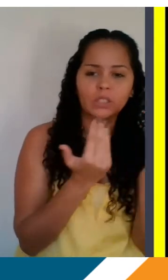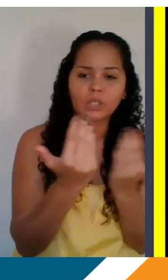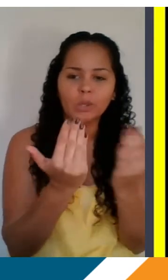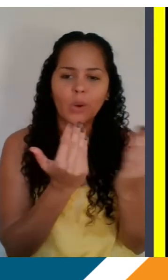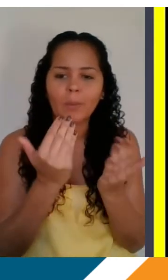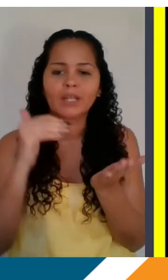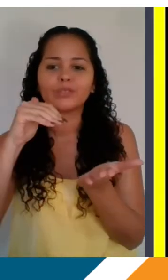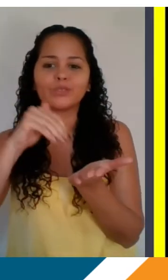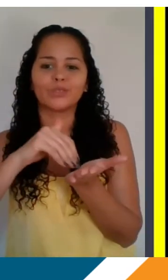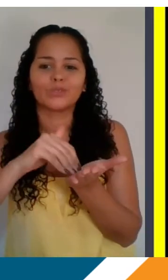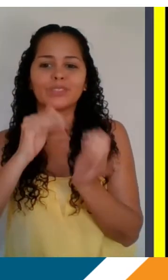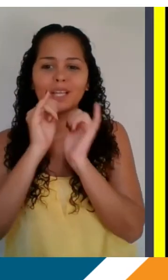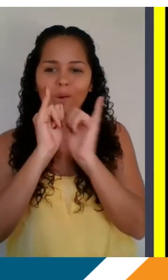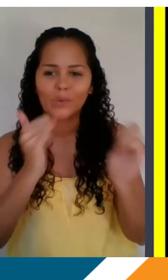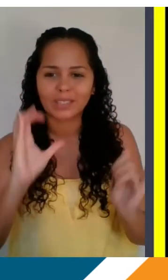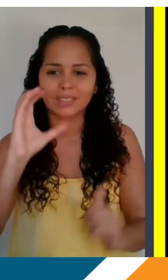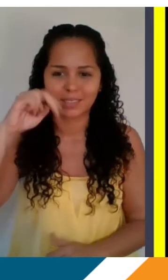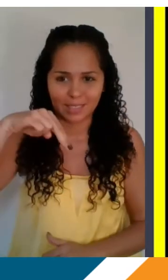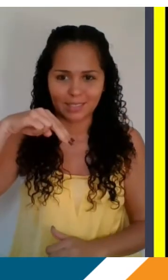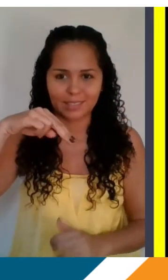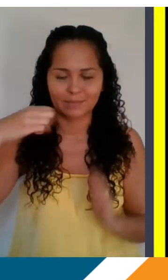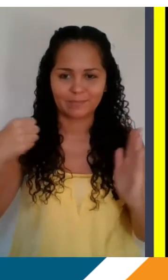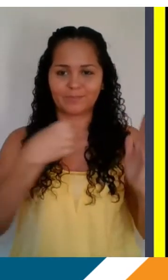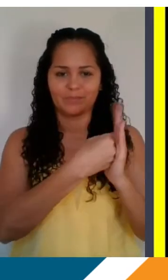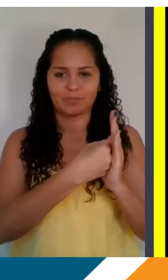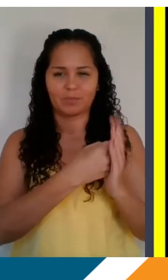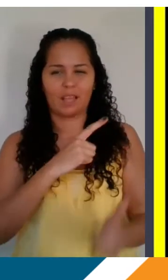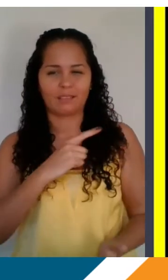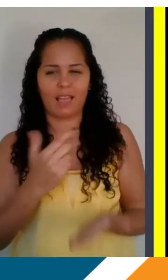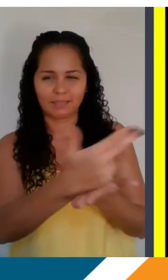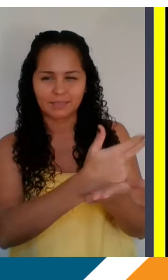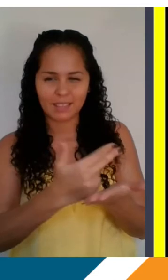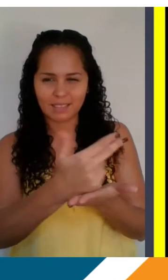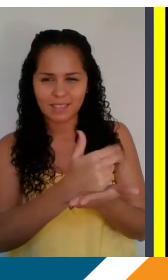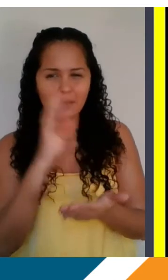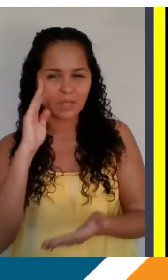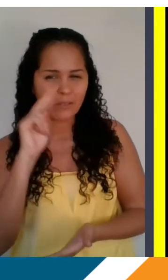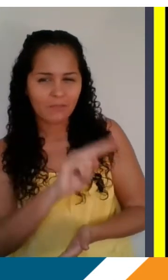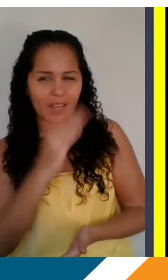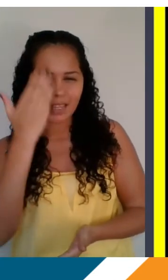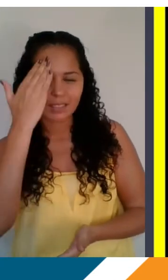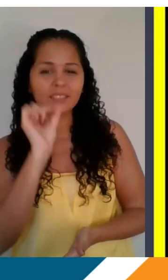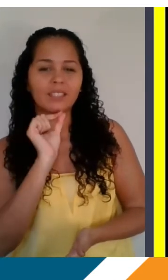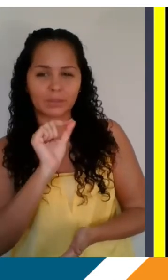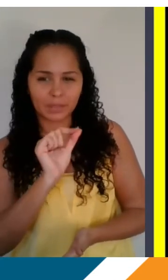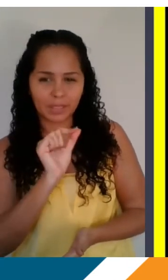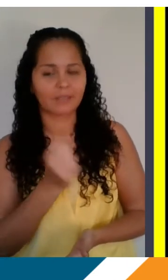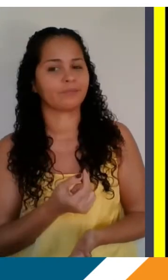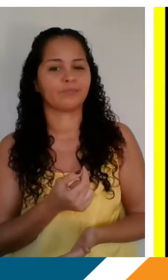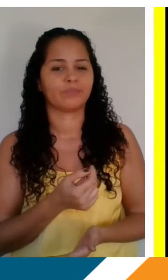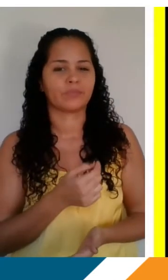cinética final da nossa colisão. Coloquei esse gifzinho aqui só para vocês entenderem que quando